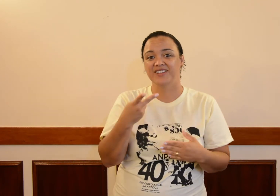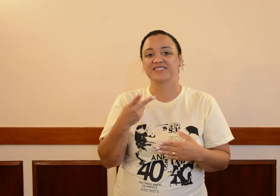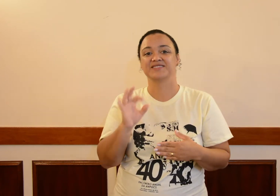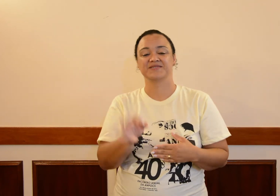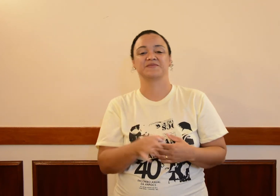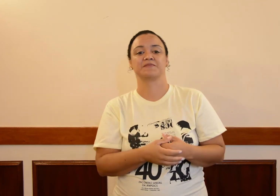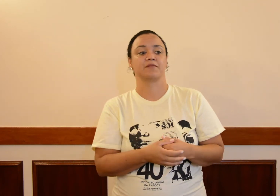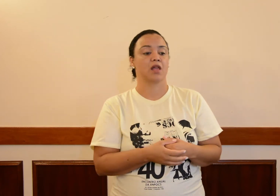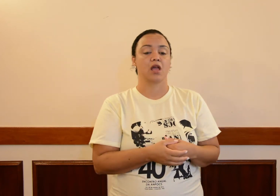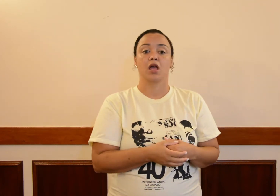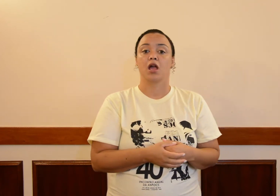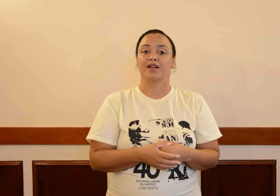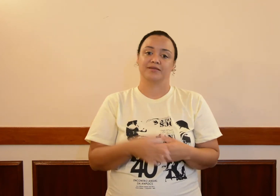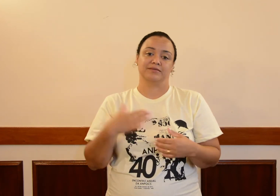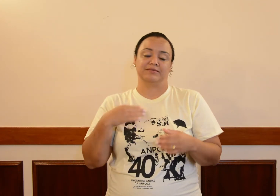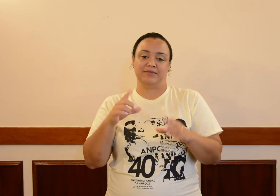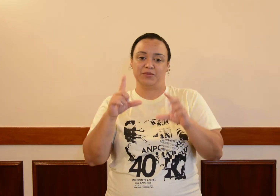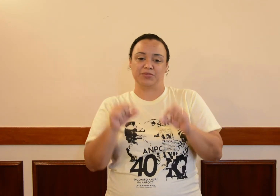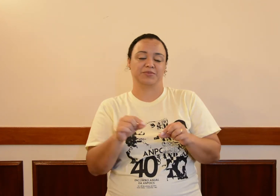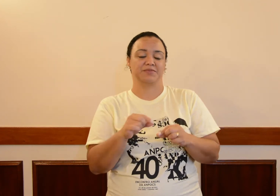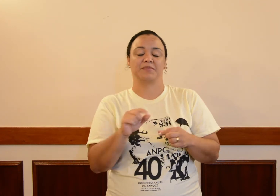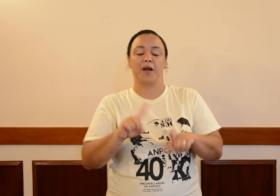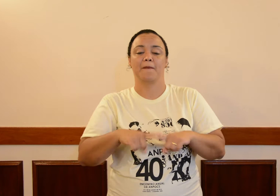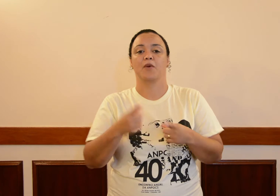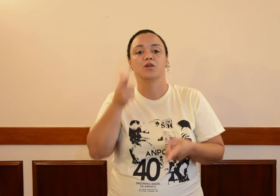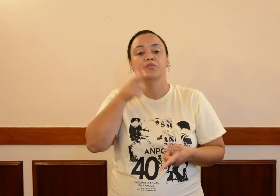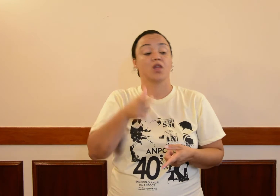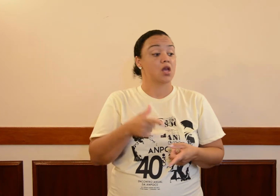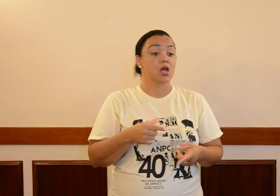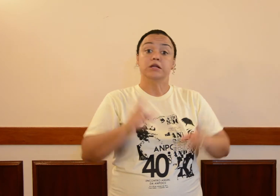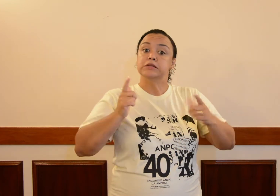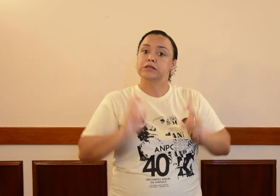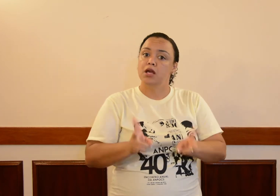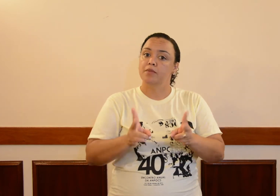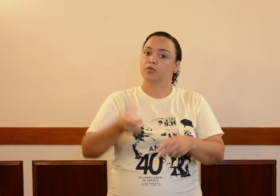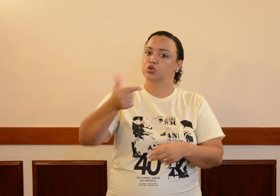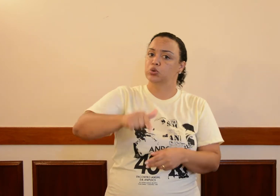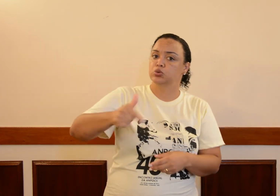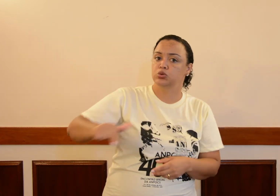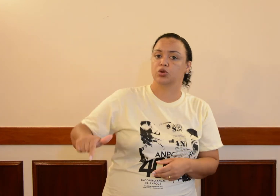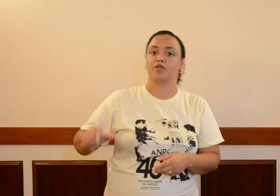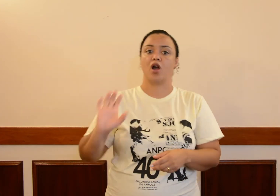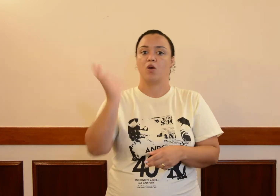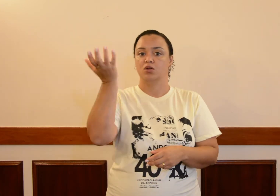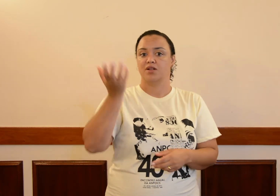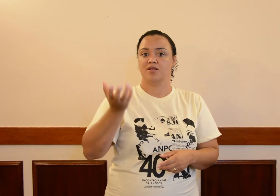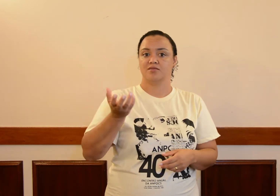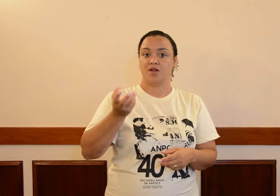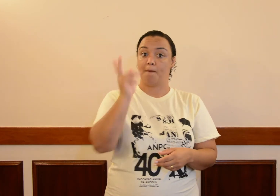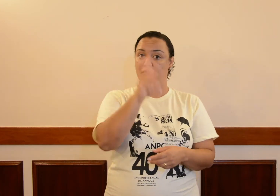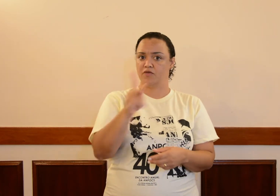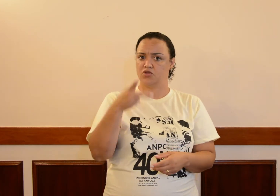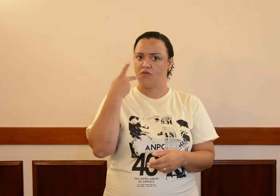Isso teria ocorrido durante as repetidas vezes em sala de aula, quando a professora gritava: "Vou explicar de novo, pro